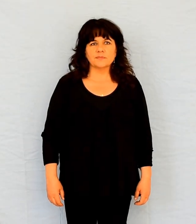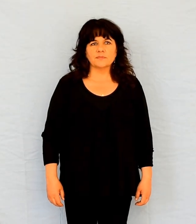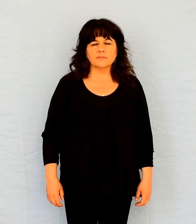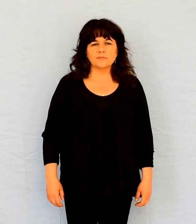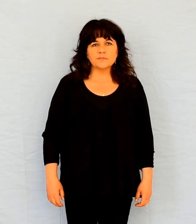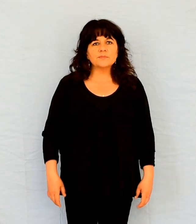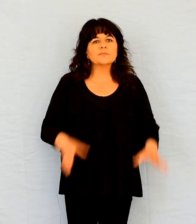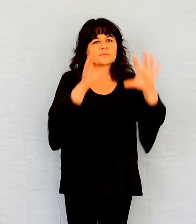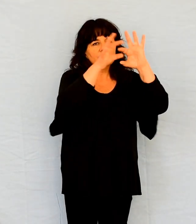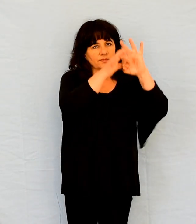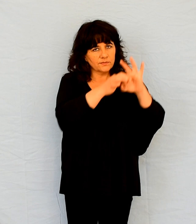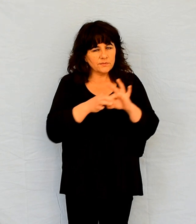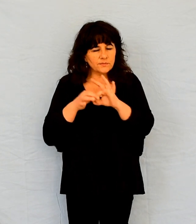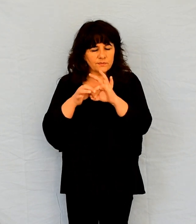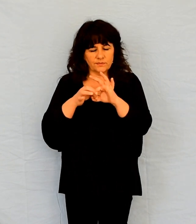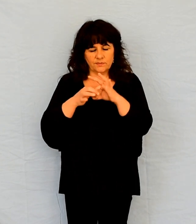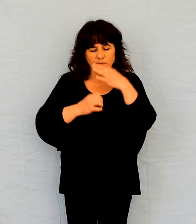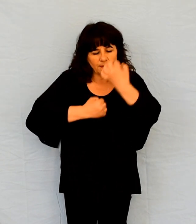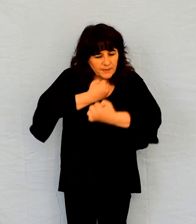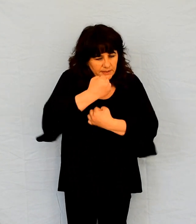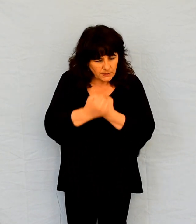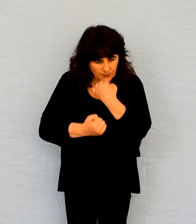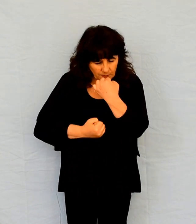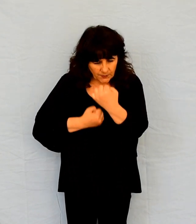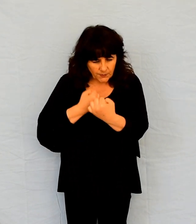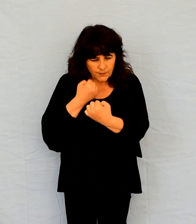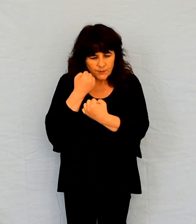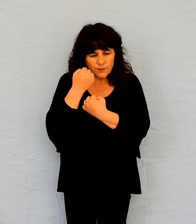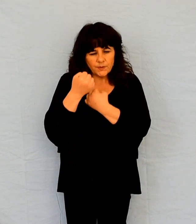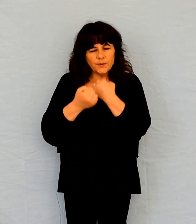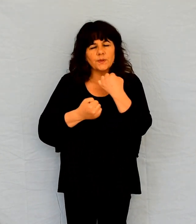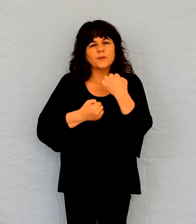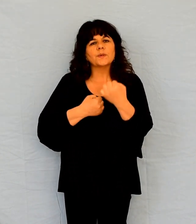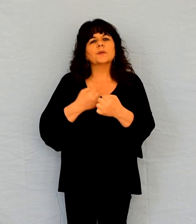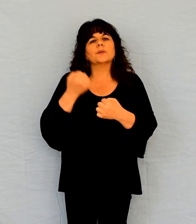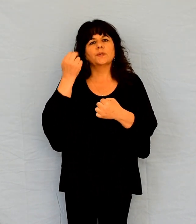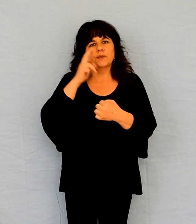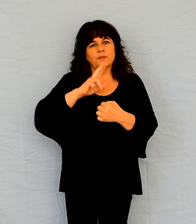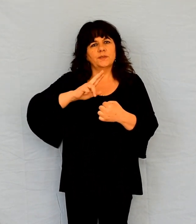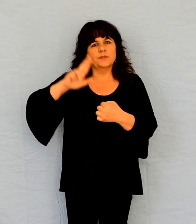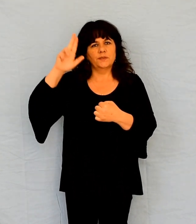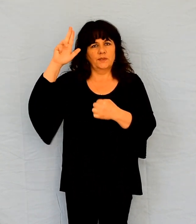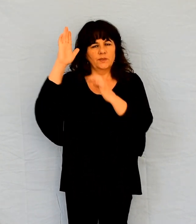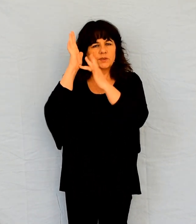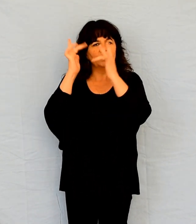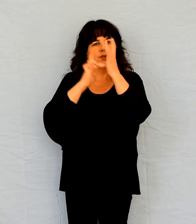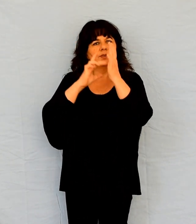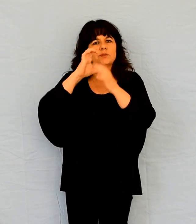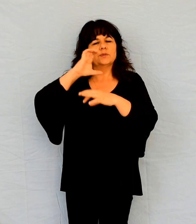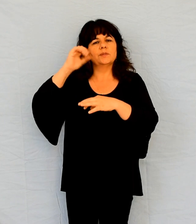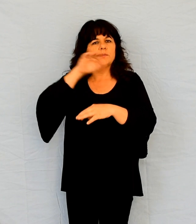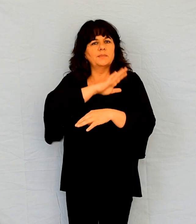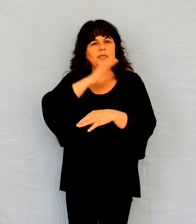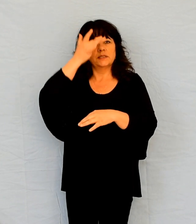Suite de la Passion de notre Seigneur Jésus-Christ, selon saint